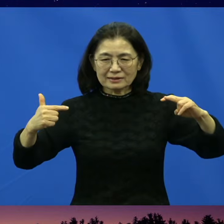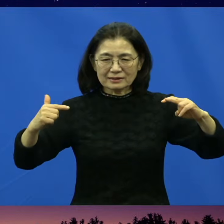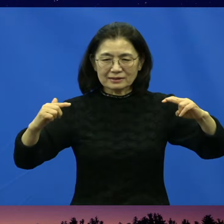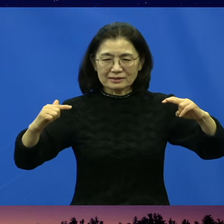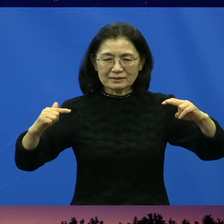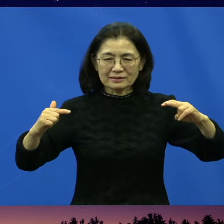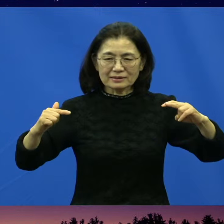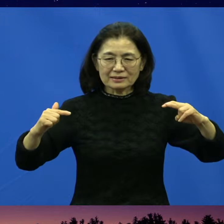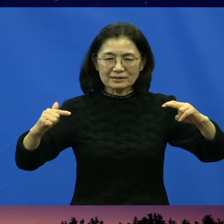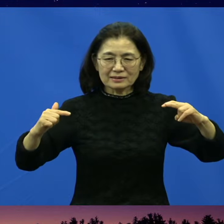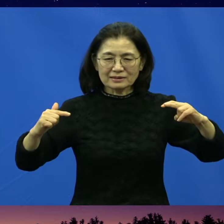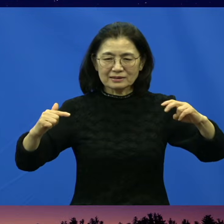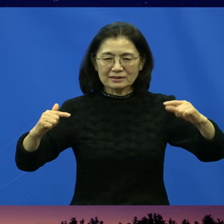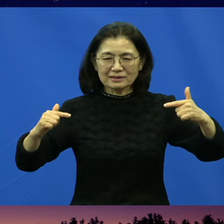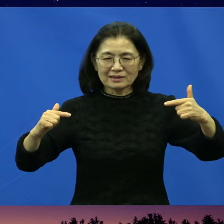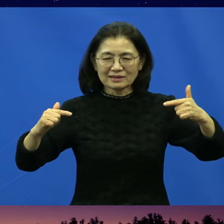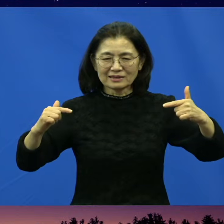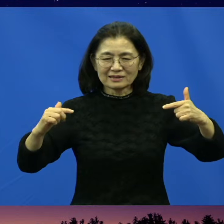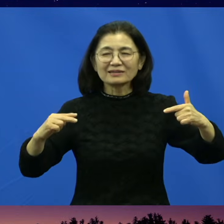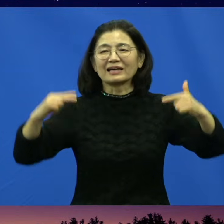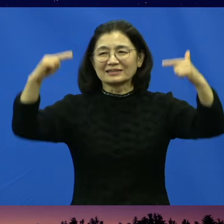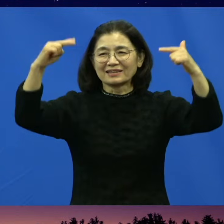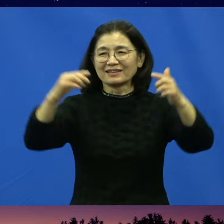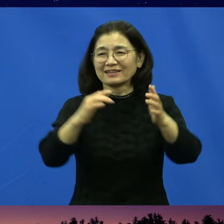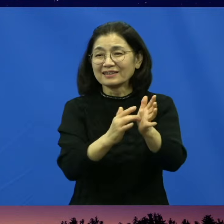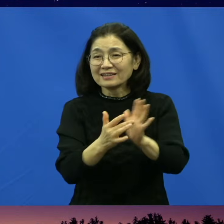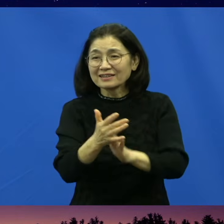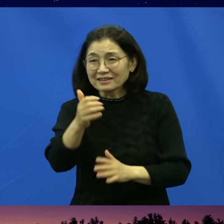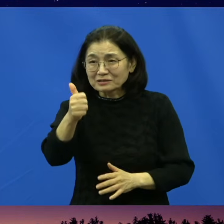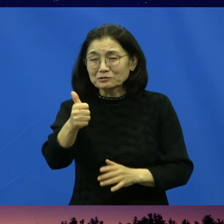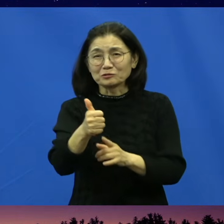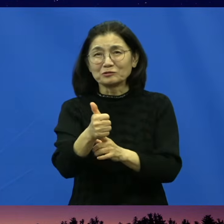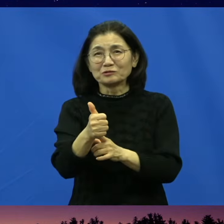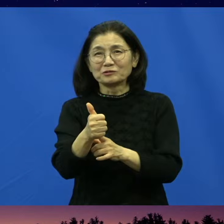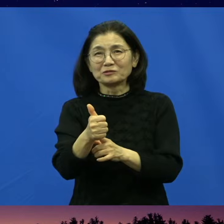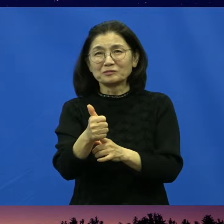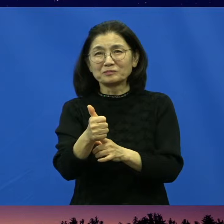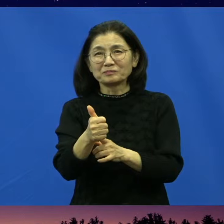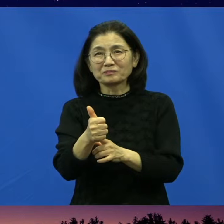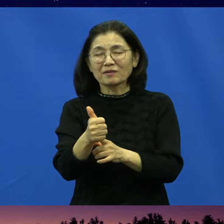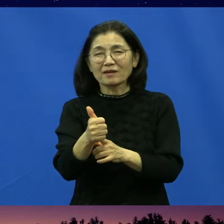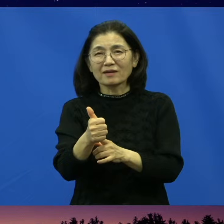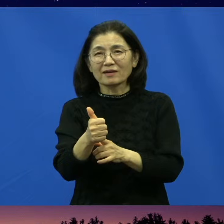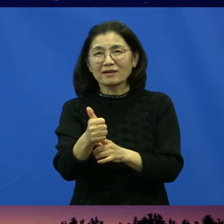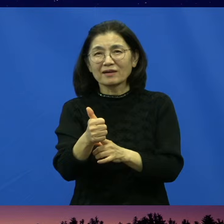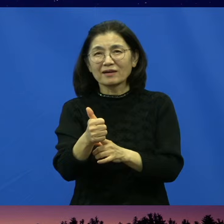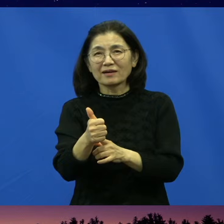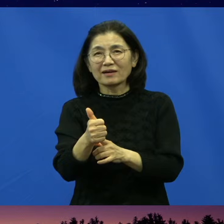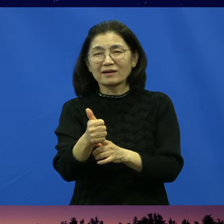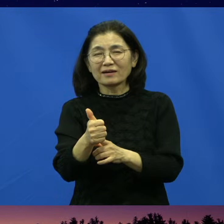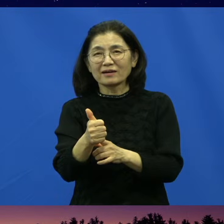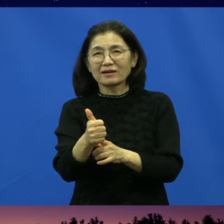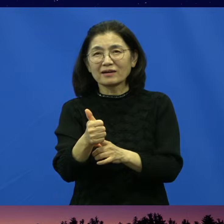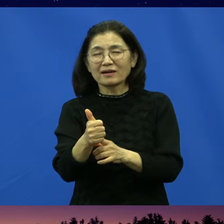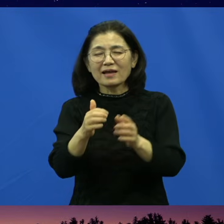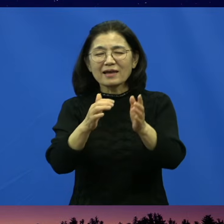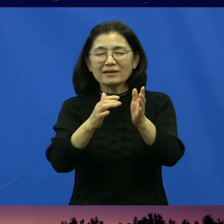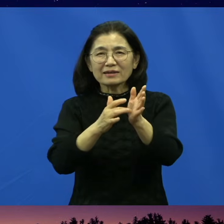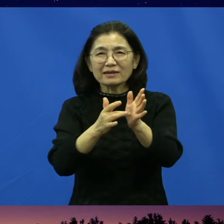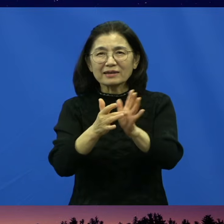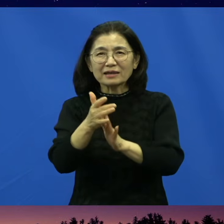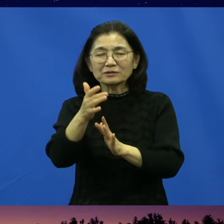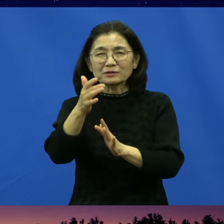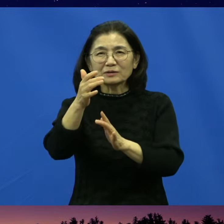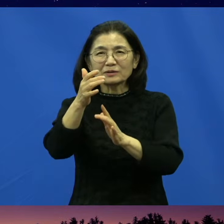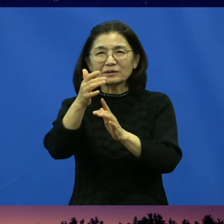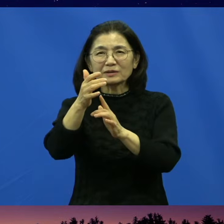그래서 나사렛 예수 이렇게 말하면 우리는 뭔가 예수님의 그런 하나의 어떤 별명처럼